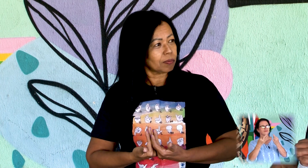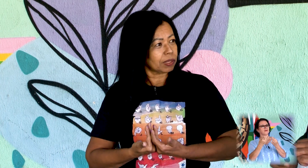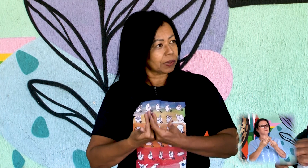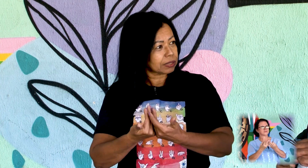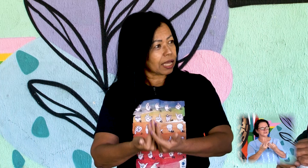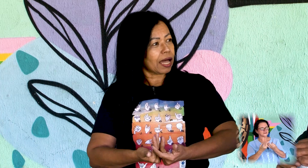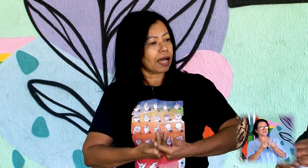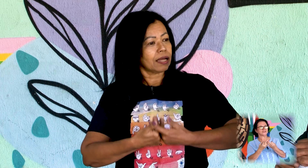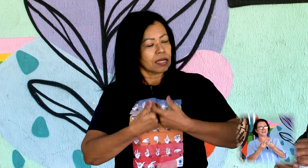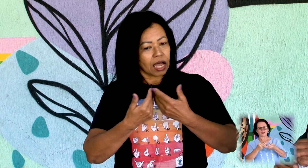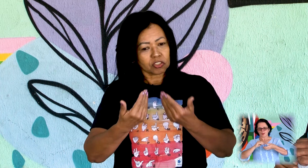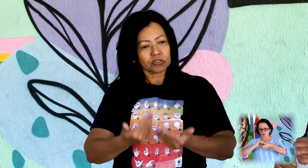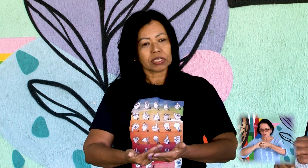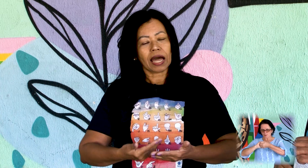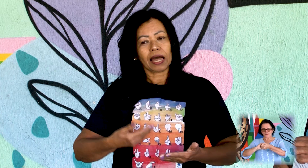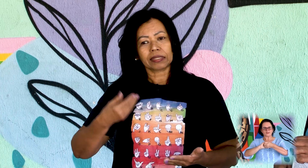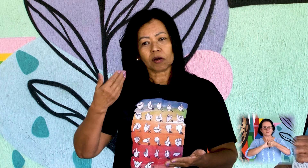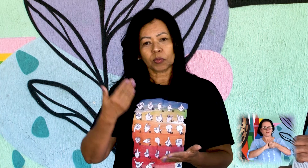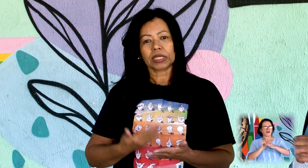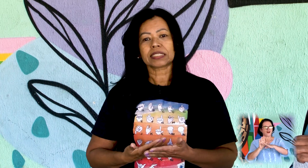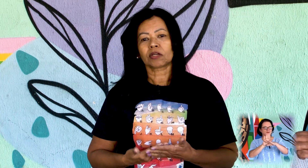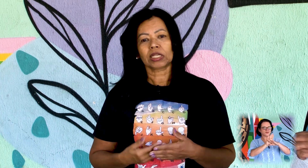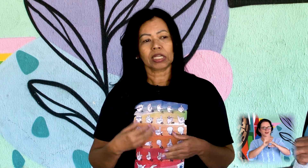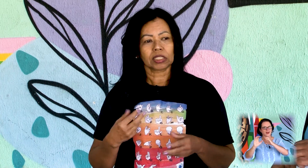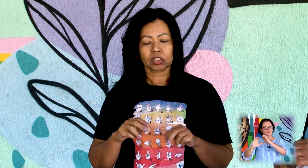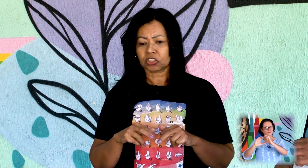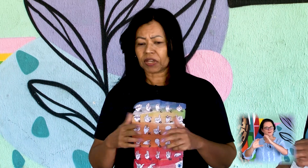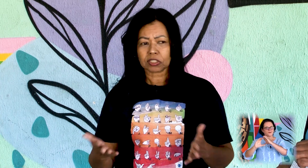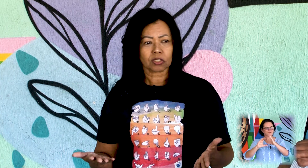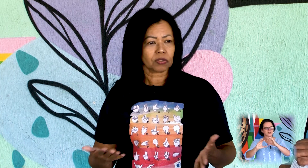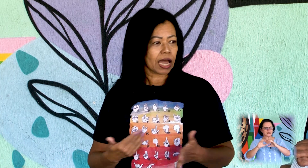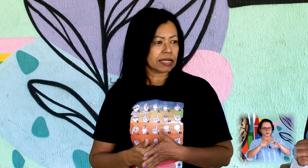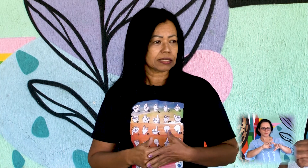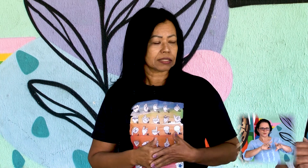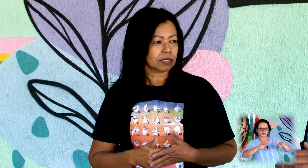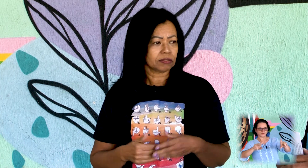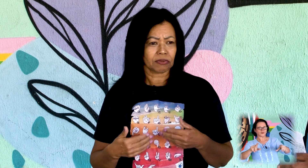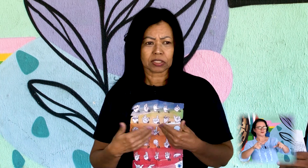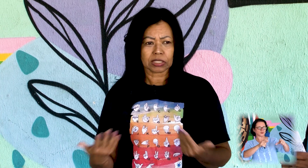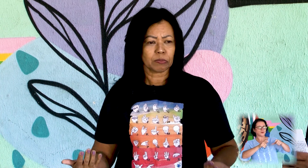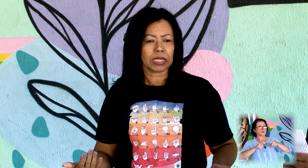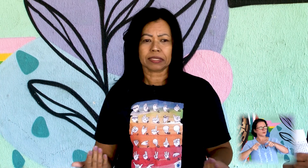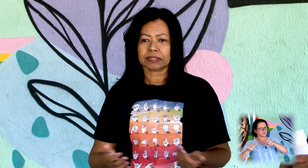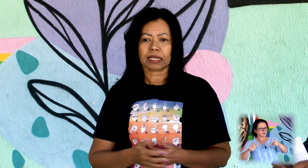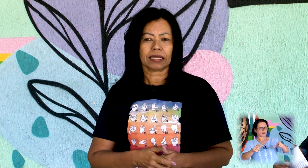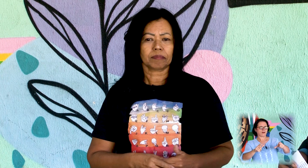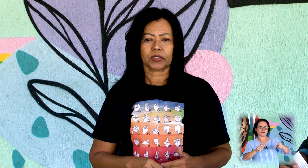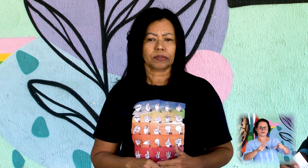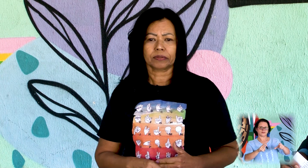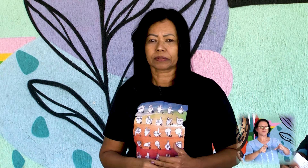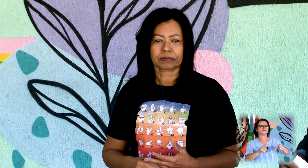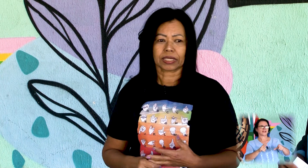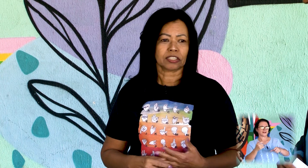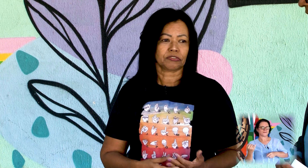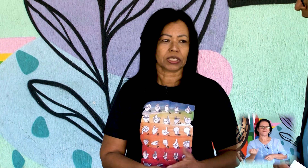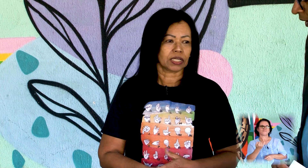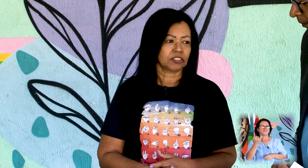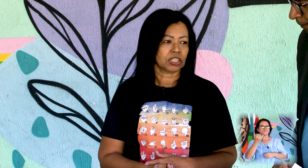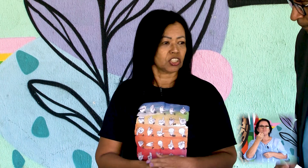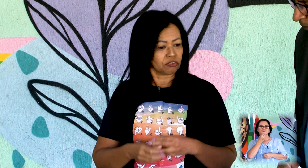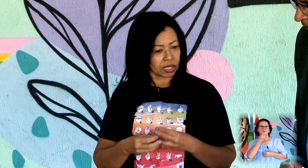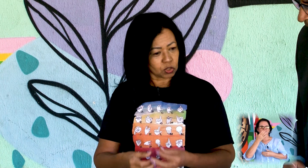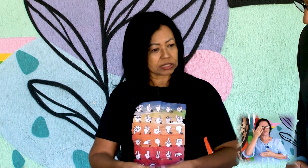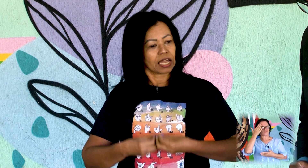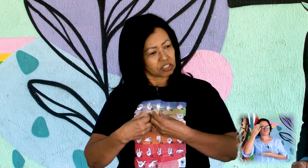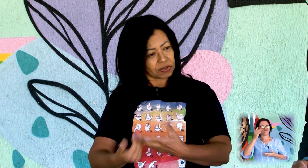sabe, complementar, ajudar na comunicação dele nos diversos lugares, em diversos ambientes, é muito